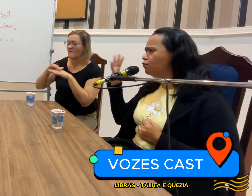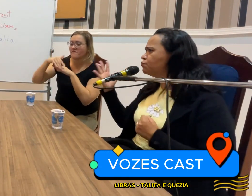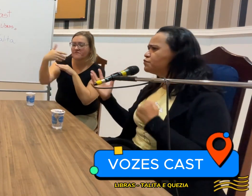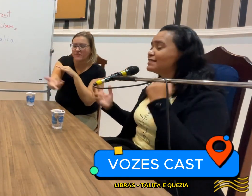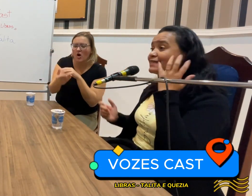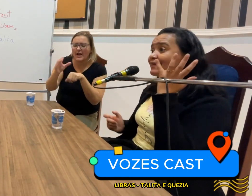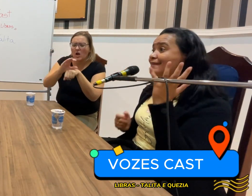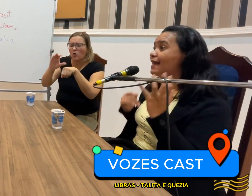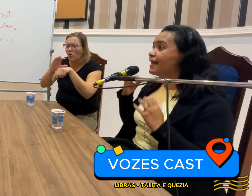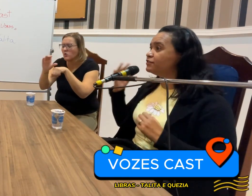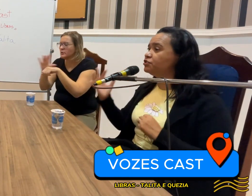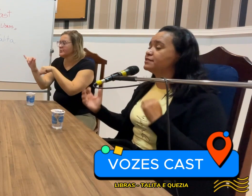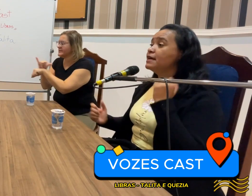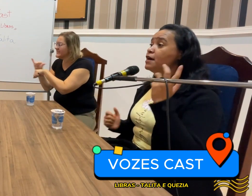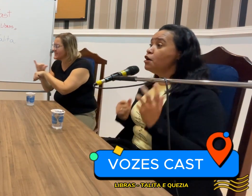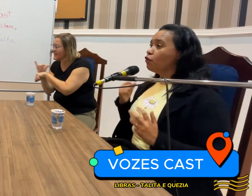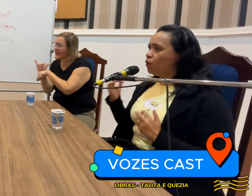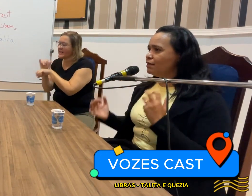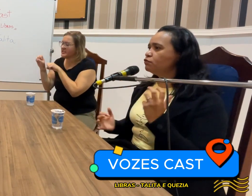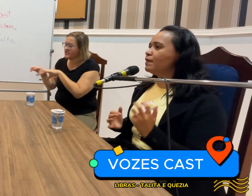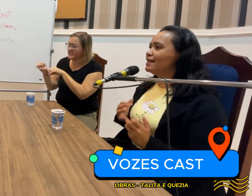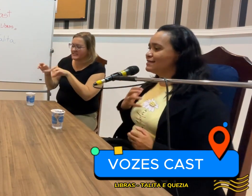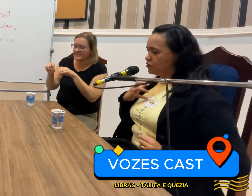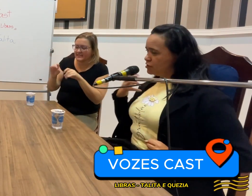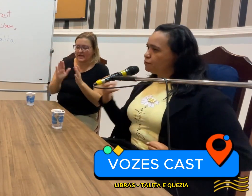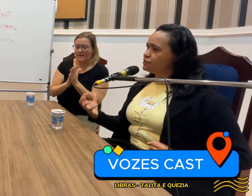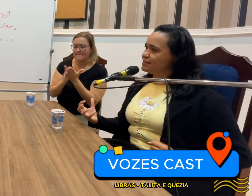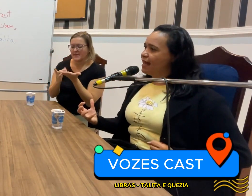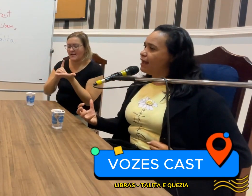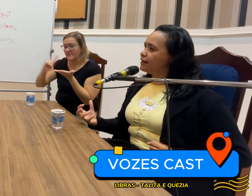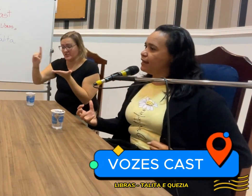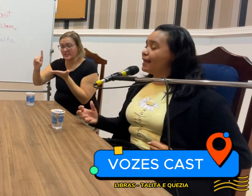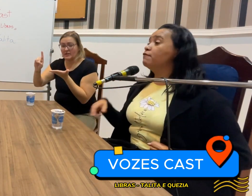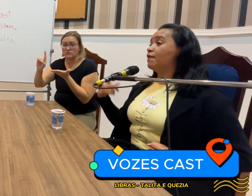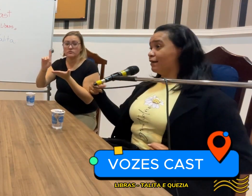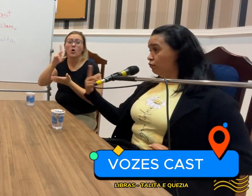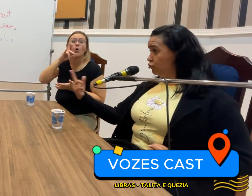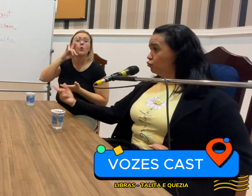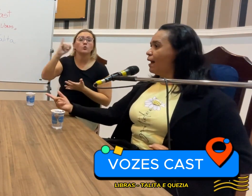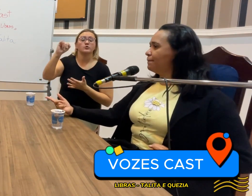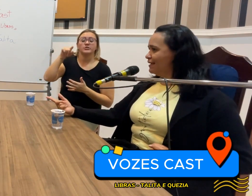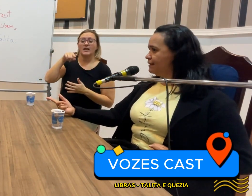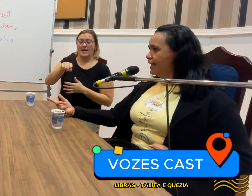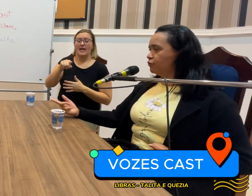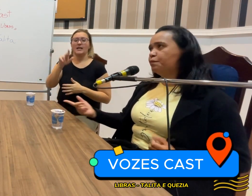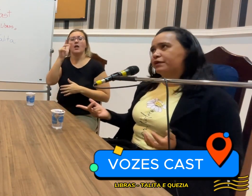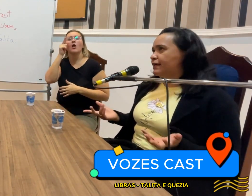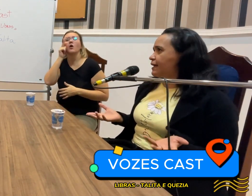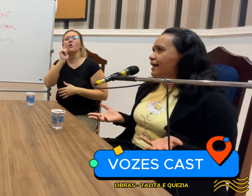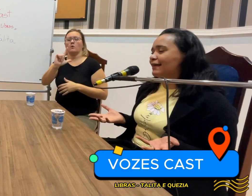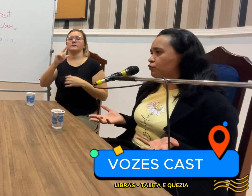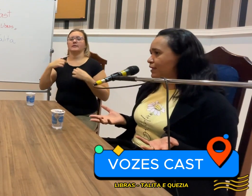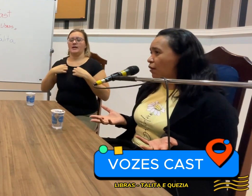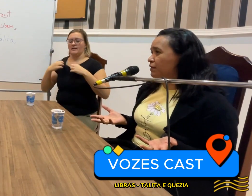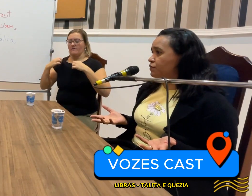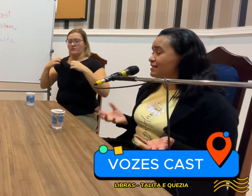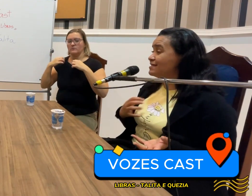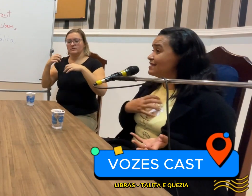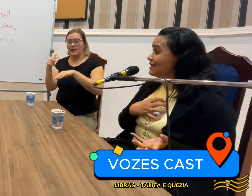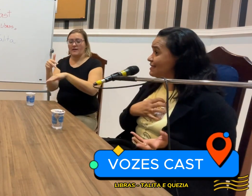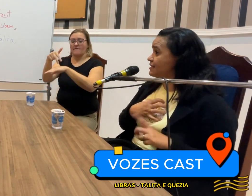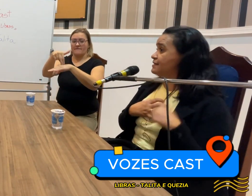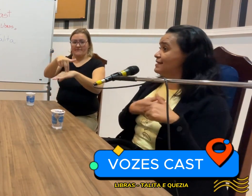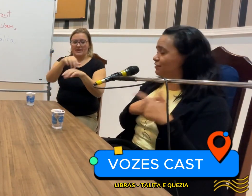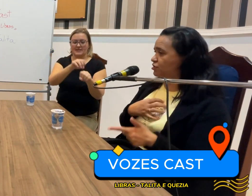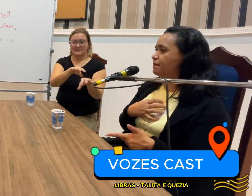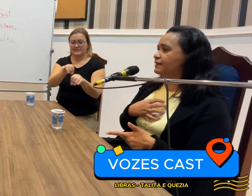lugares, cursos, estratégias. Quando ele se dispuser, ele vai continuar aprendendo, porque é natural que você